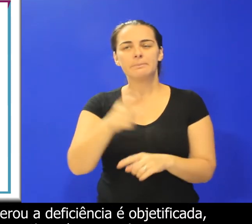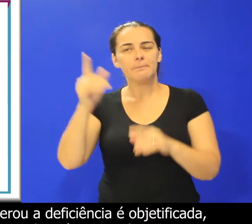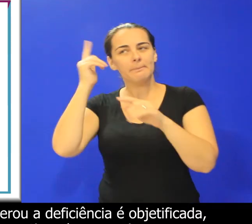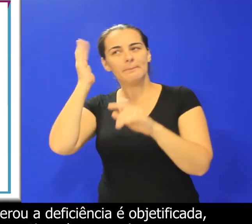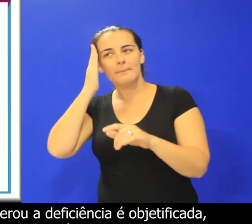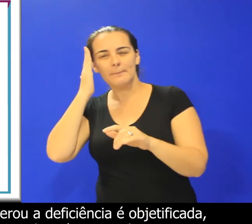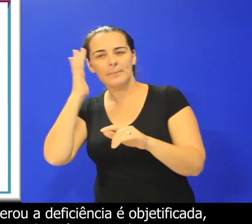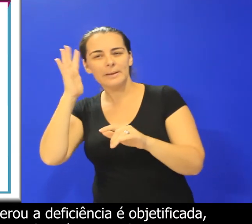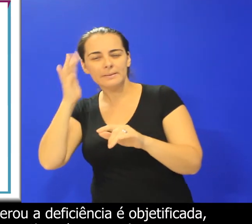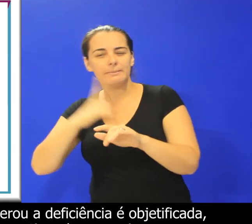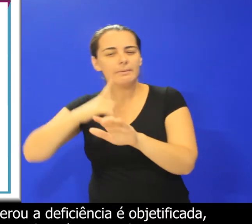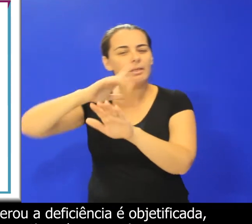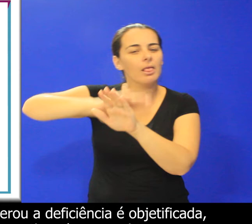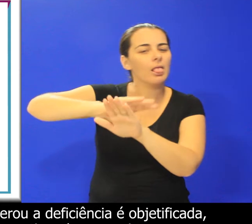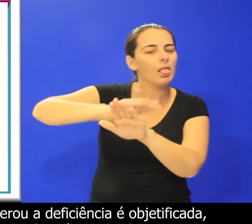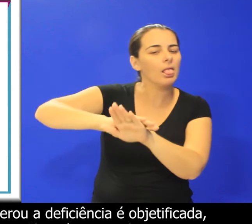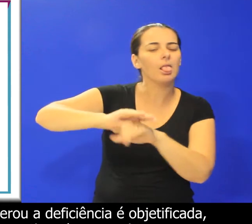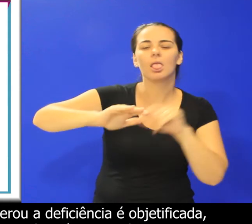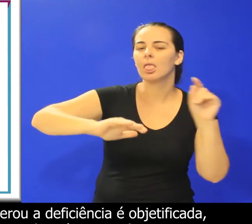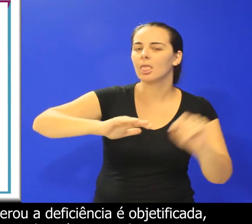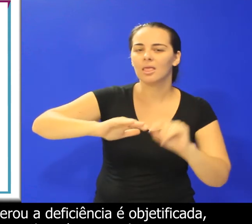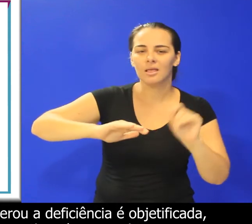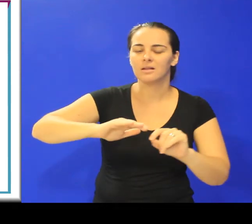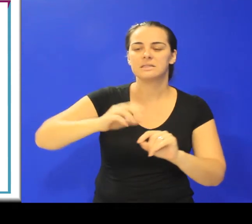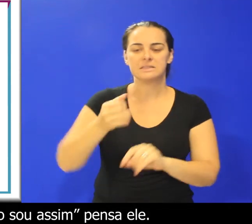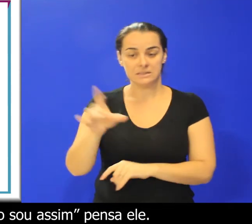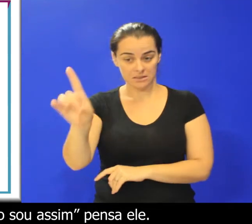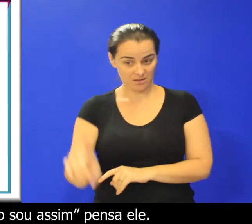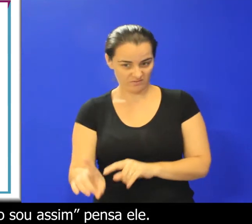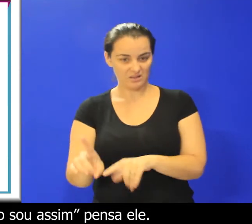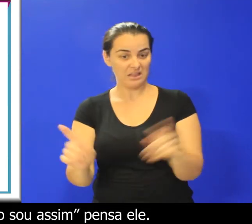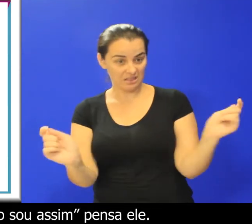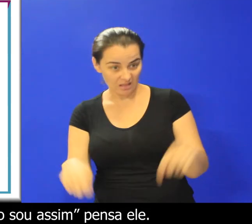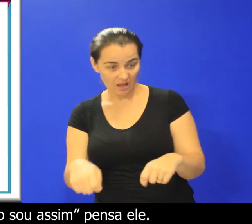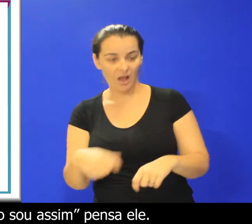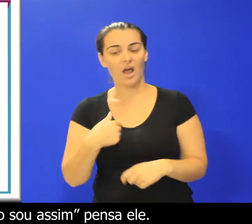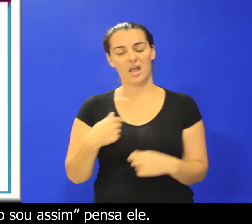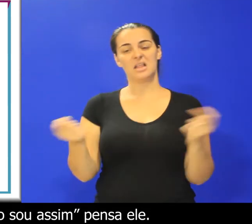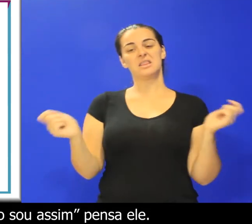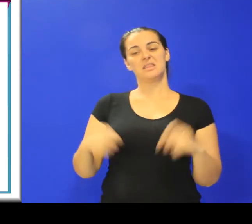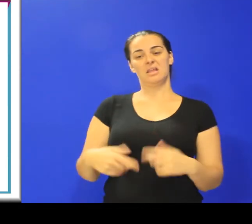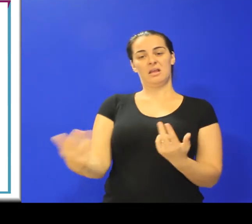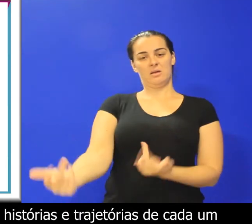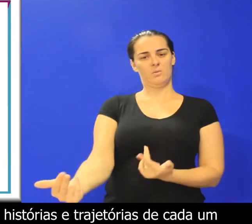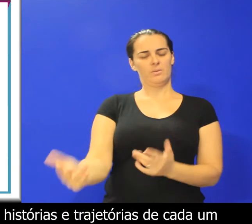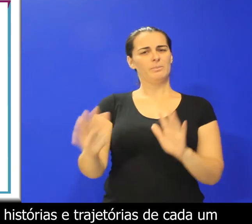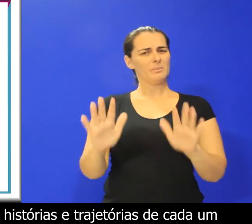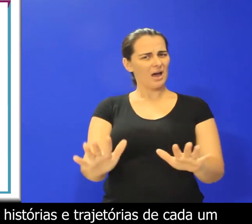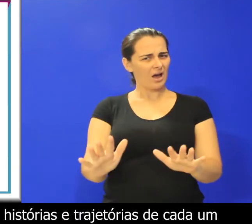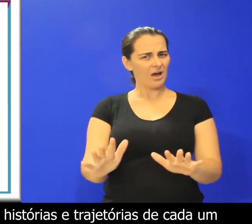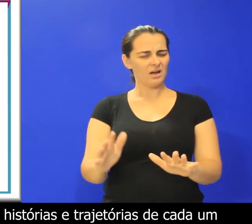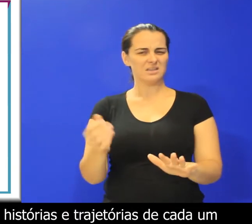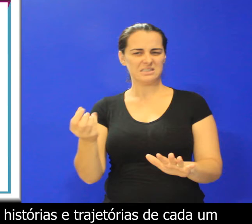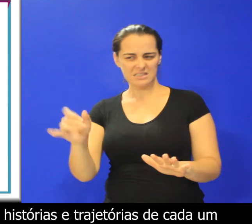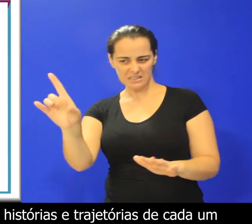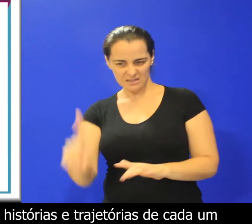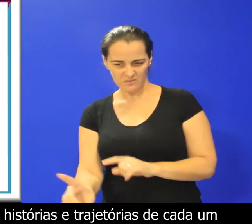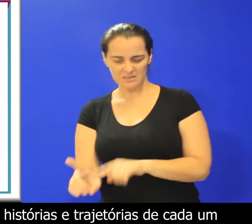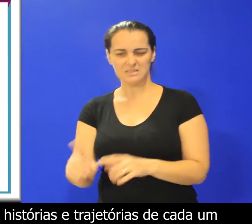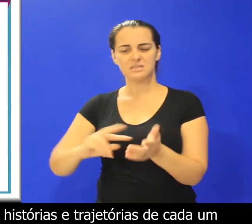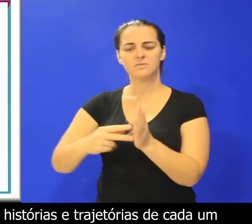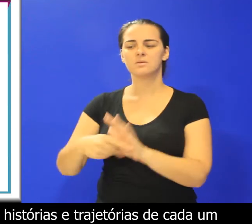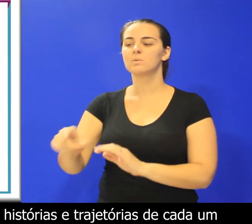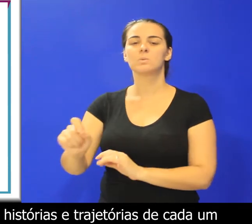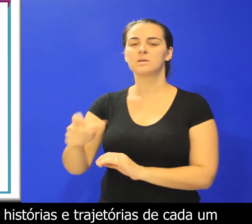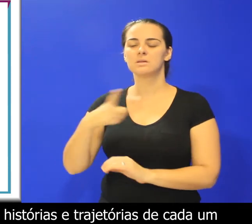Ela serve para o espectador sentir-se bem consigo mesmo. Pelo menos eu não sou assim, pensa ele. Claro, não desconsideremos as